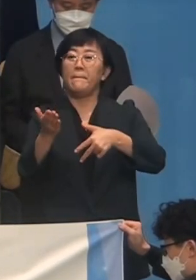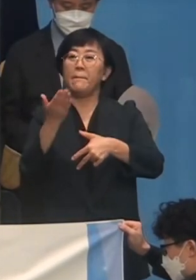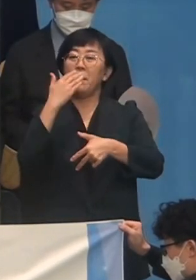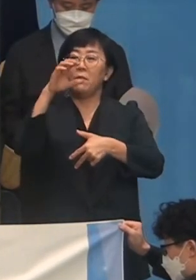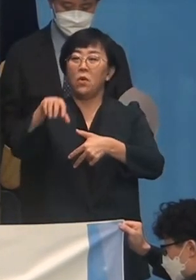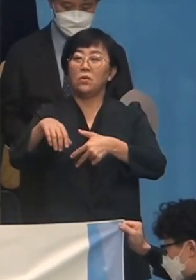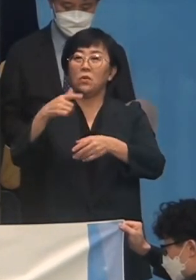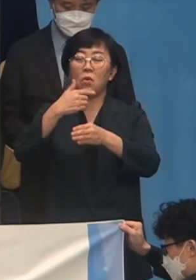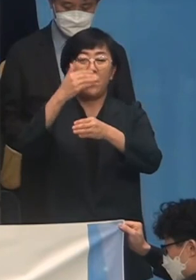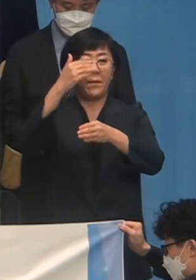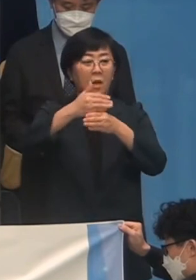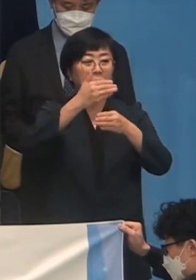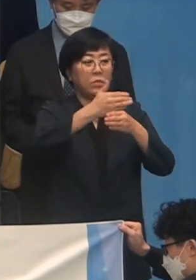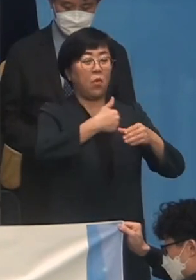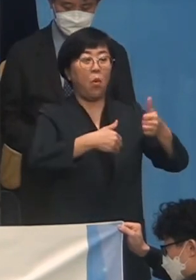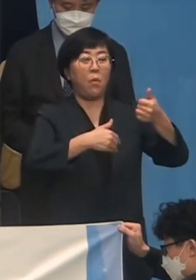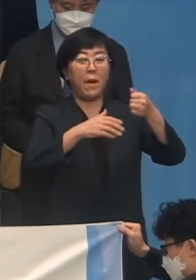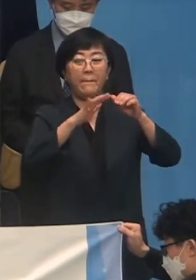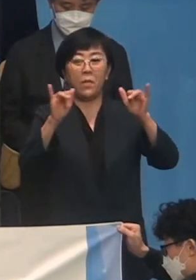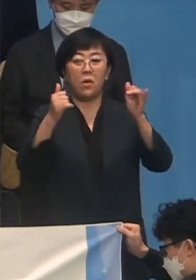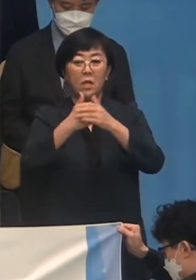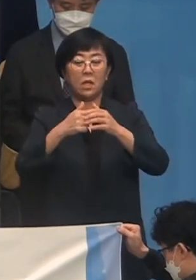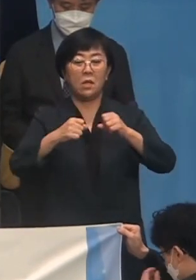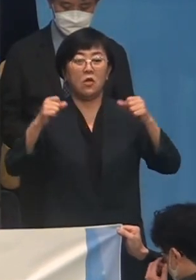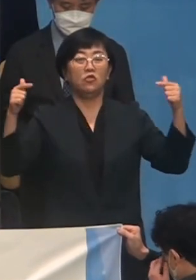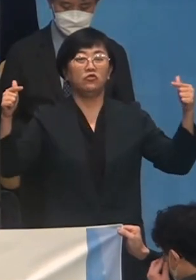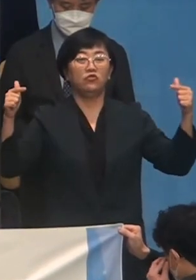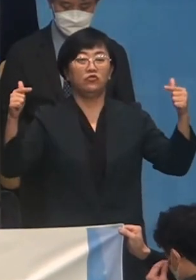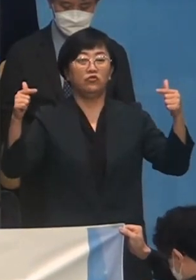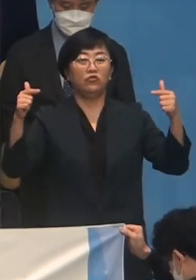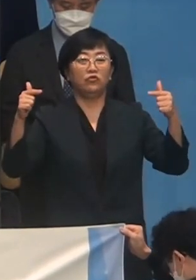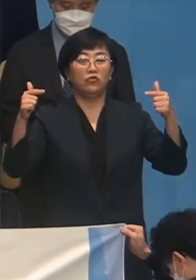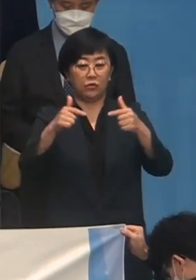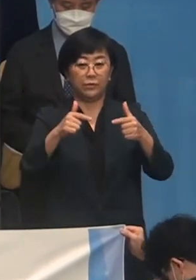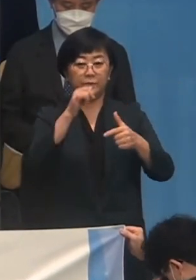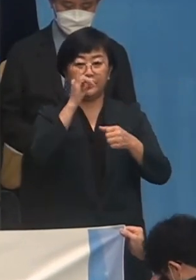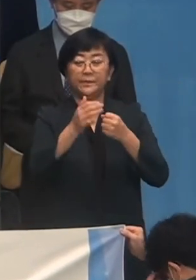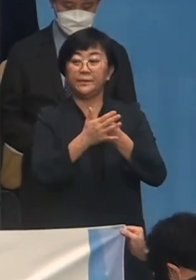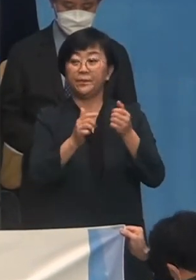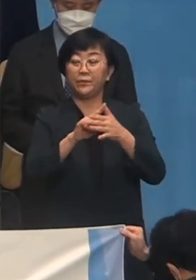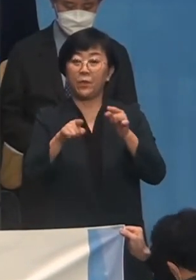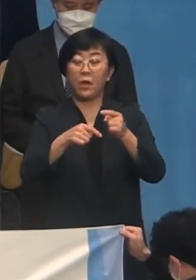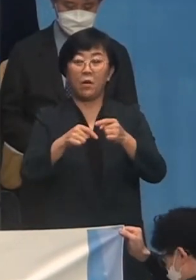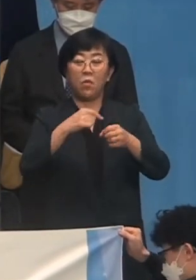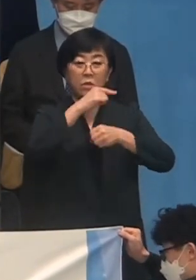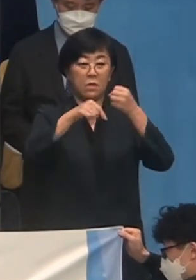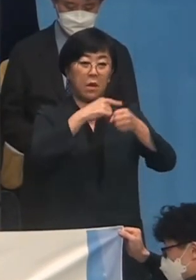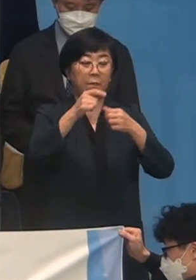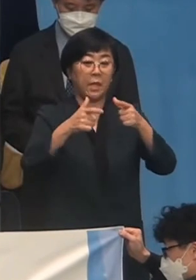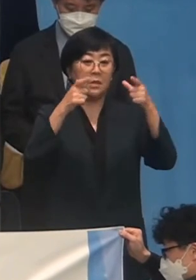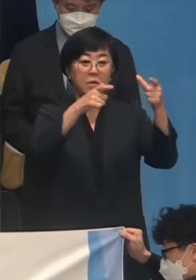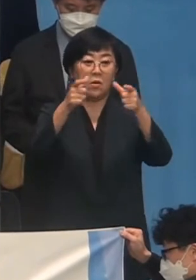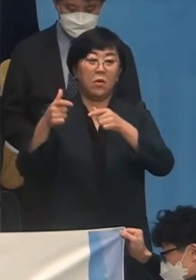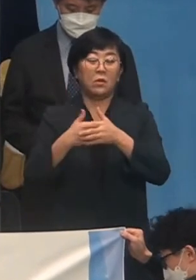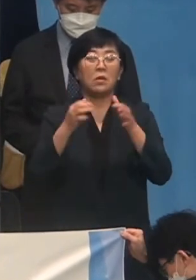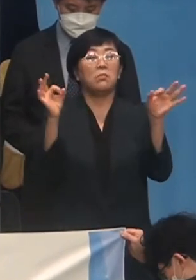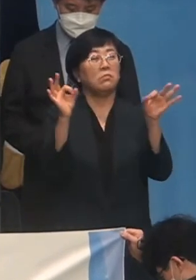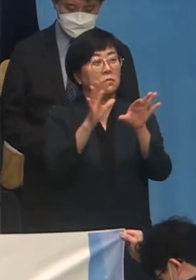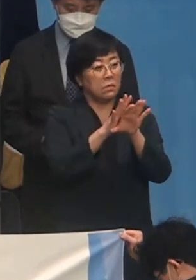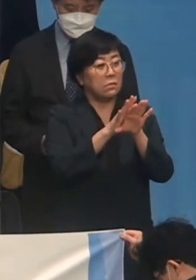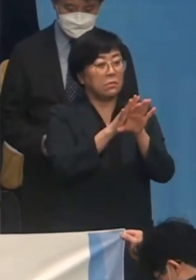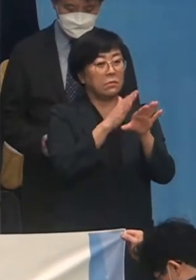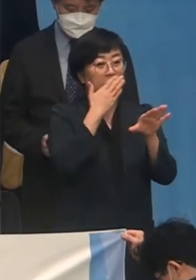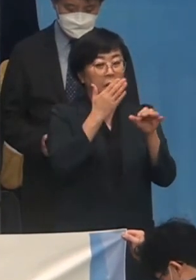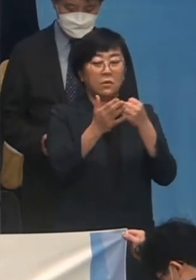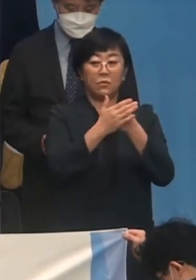폐업 등으로 5만 명의 인구가 급속도로 무너졌으며 원전과 함께 지역이